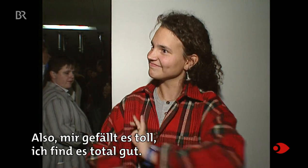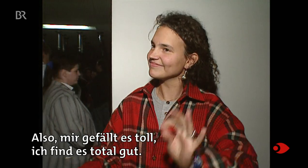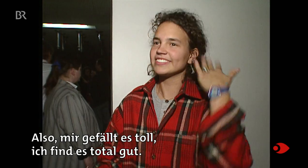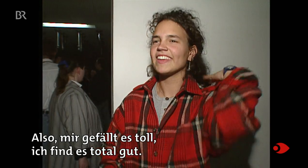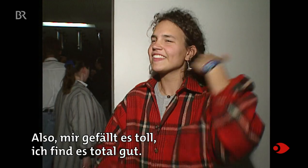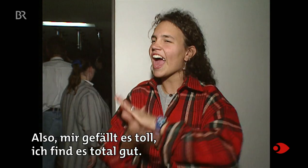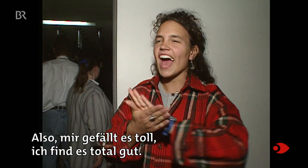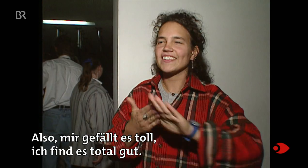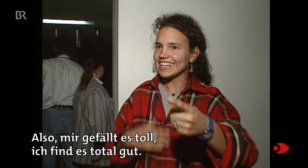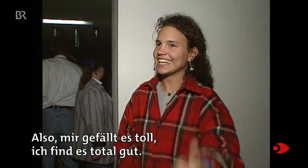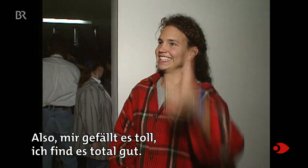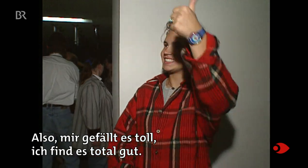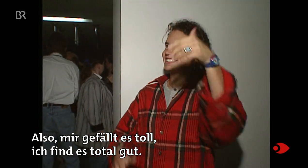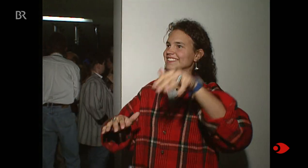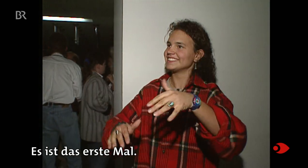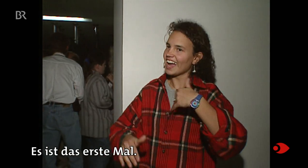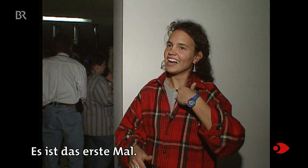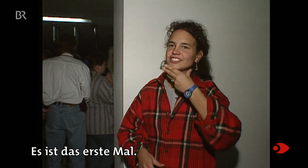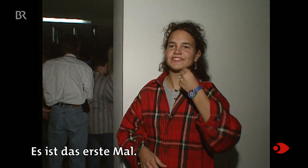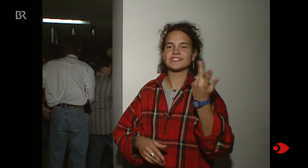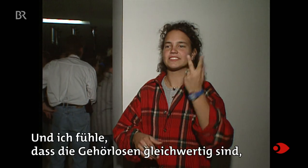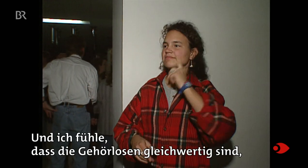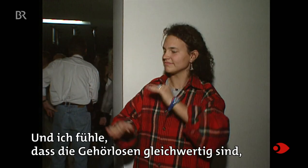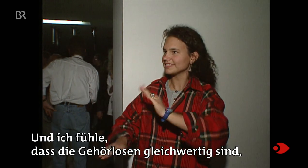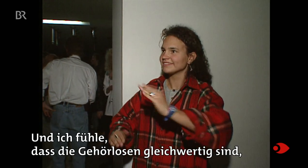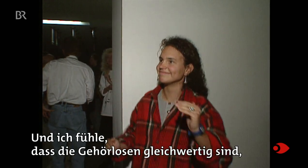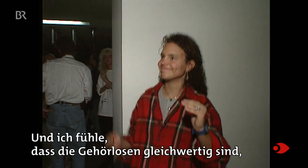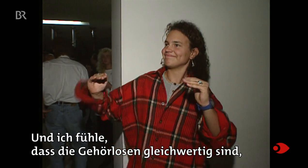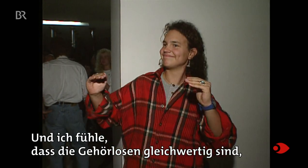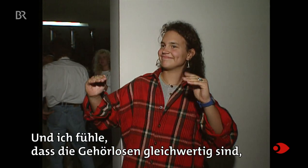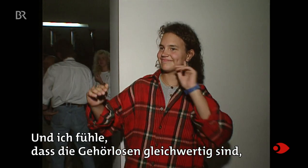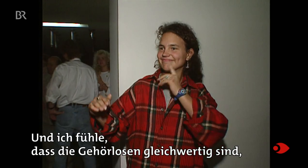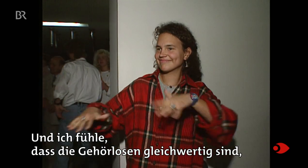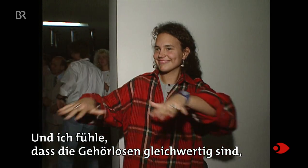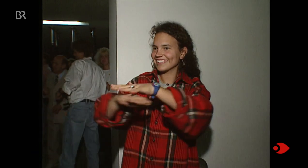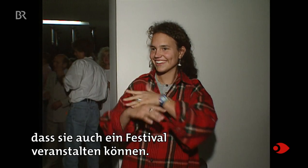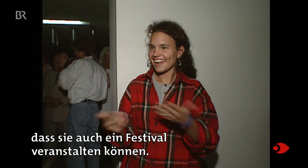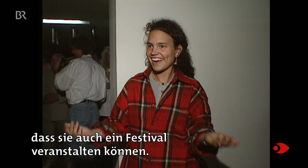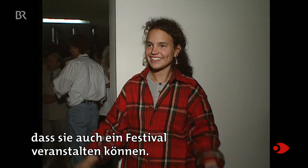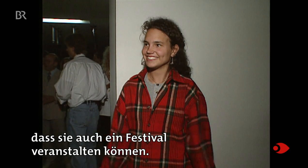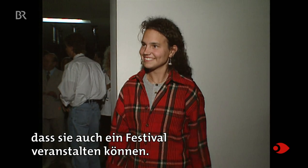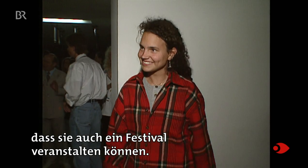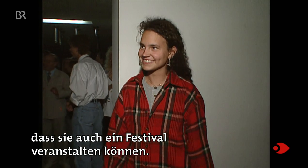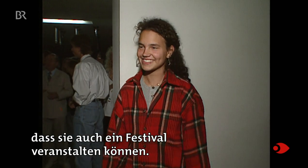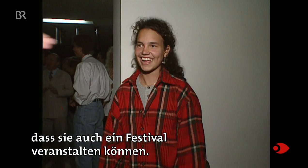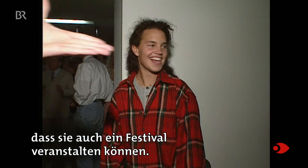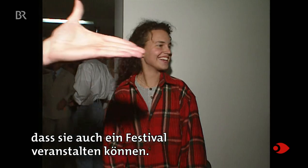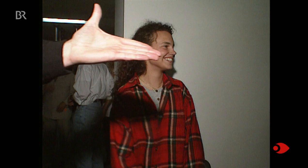Also mir gefällt es toll, ich finde es total gut. Es ist das erste Mal und ich fühle, dass die Gehörlosen gleichwertig sind, dass sie auch ein Festival veranstalten können.